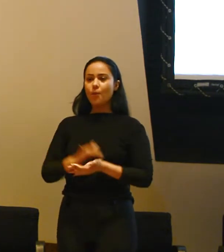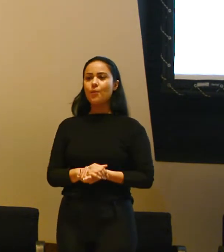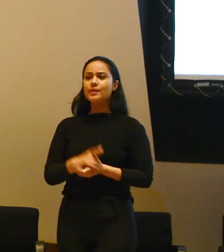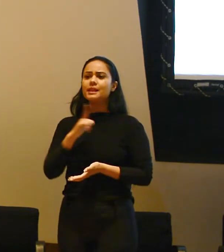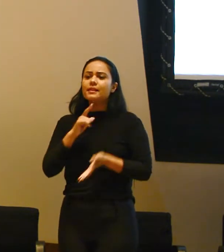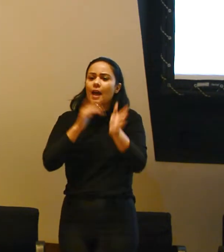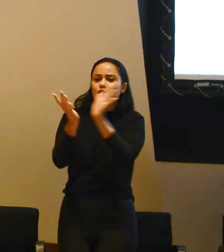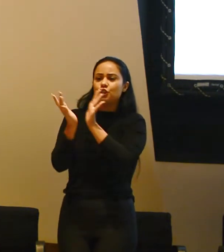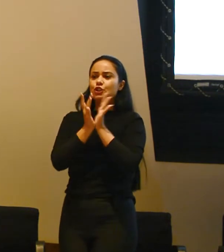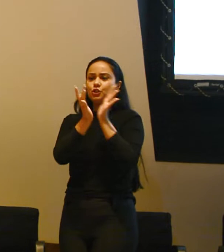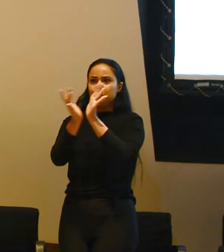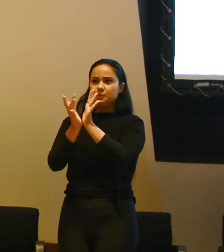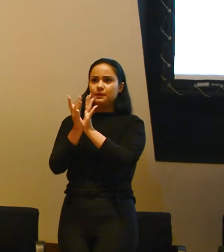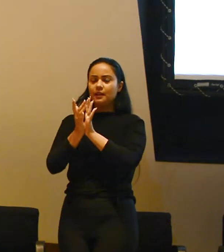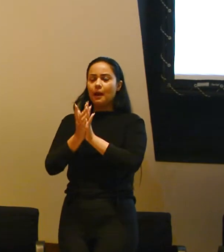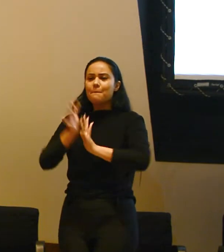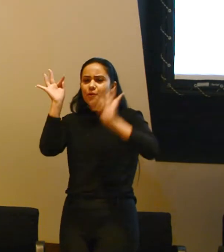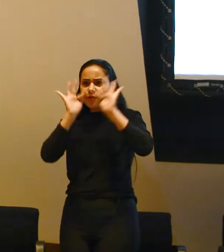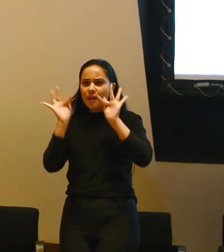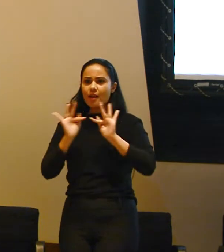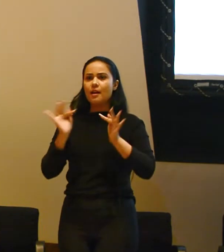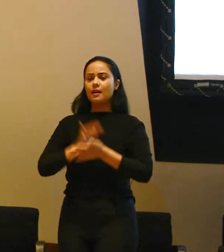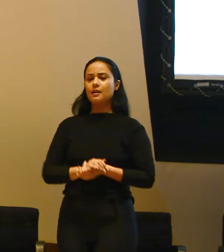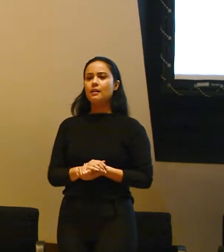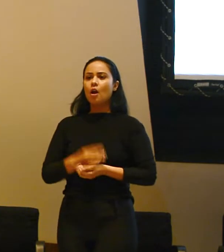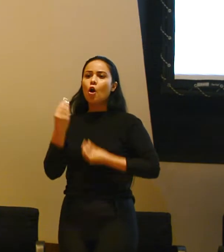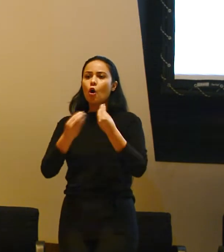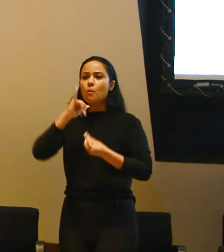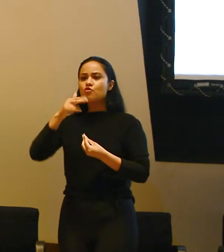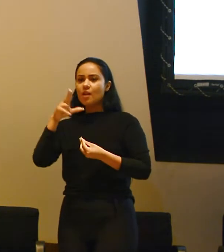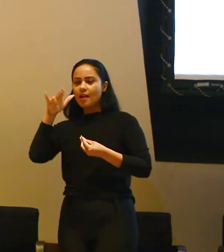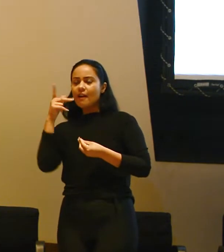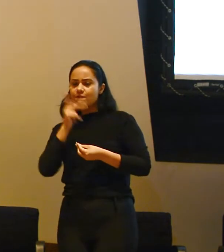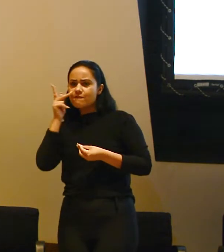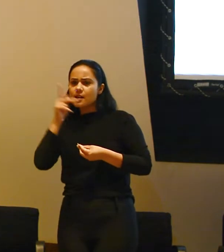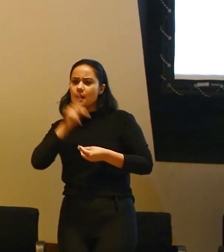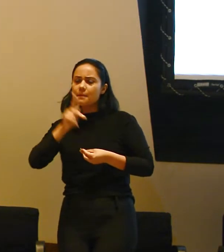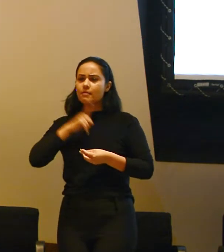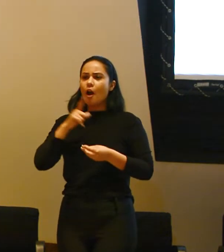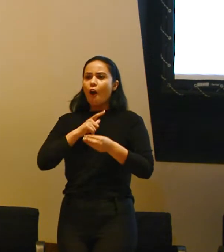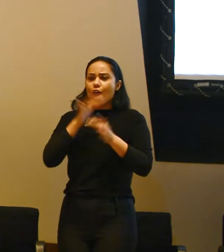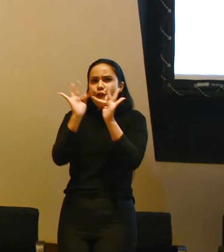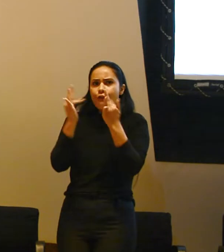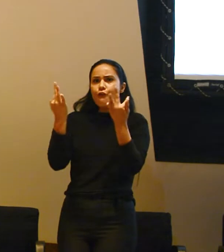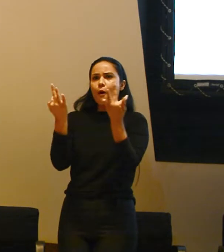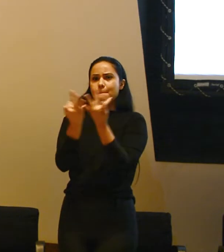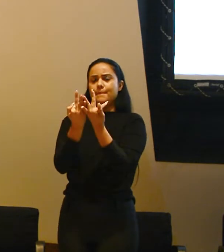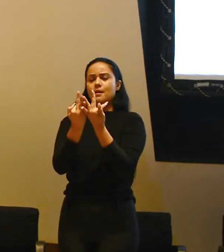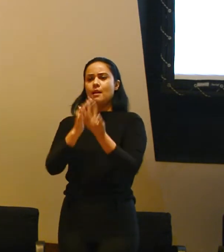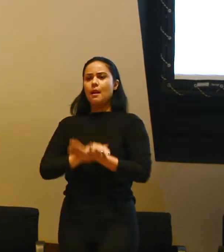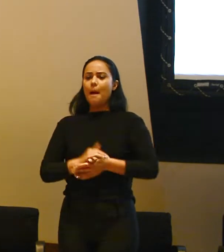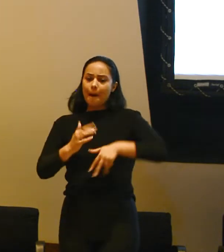ter esse time, né? A gente é muito feliz, como a Juliana sempre fala, é como se fôssemos uma família mesmo. Os